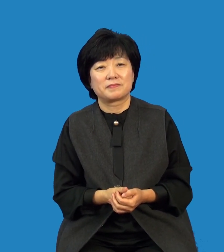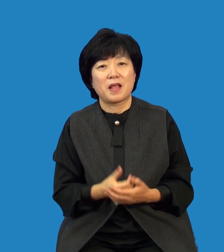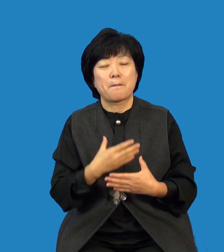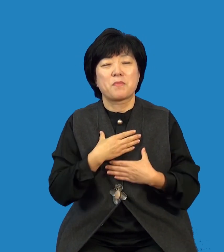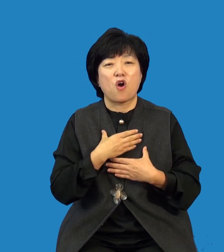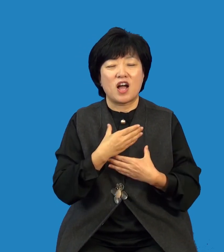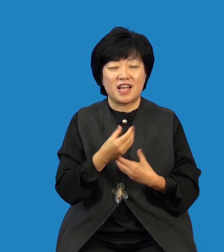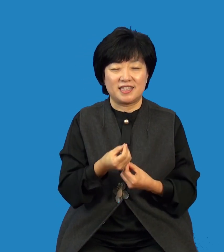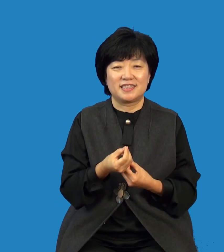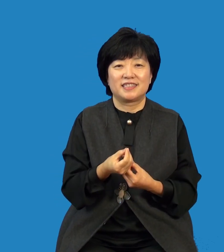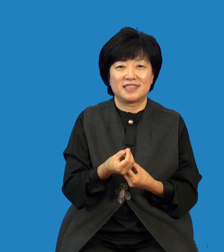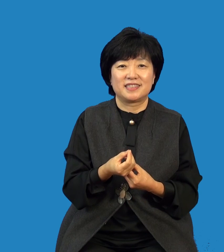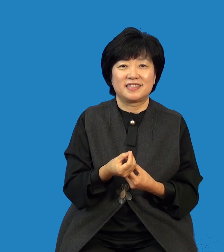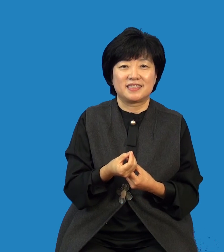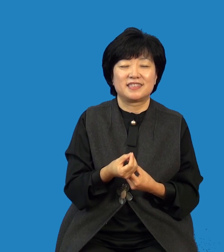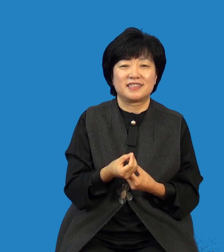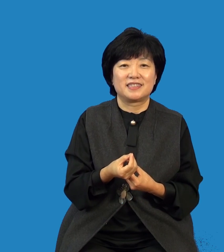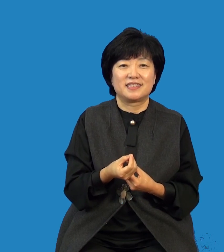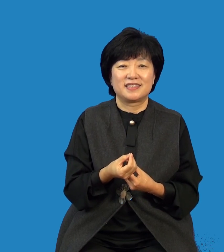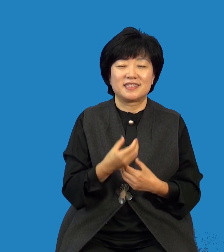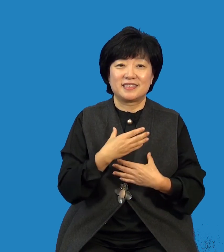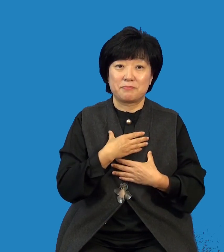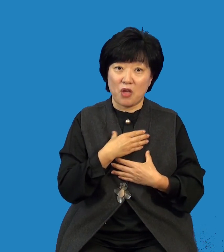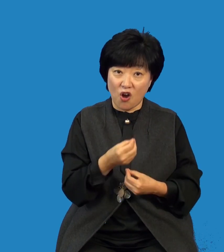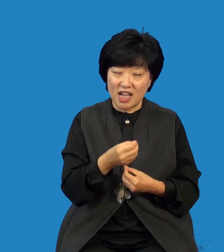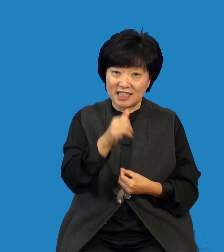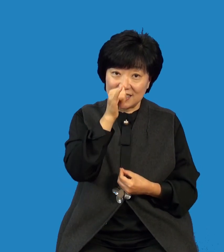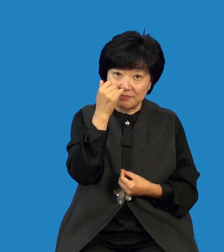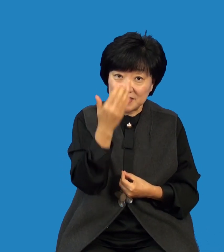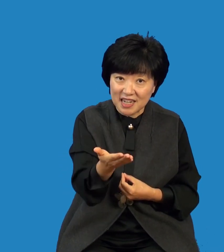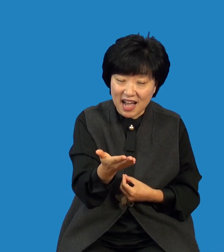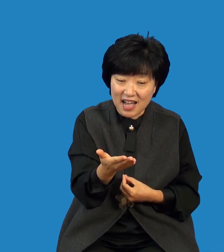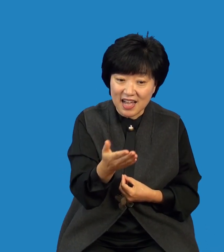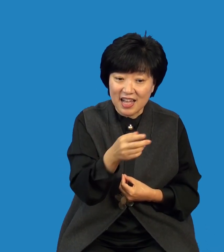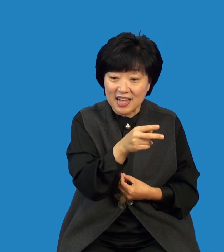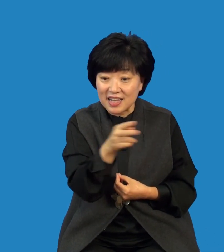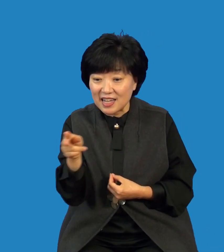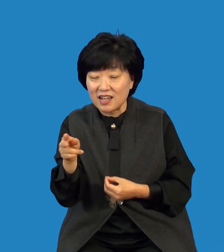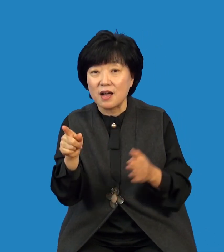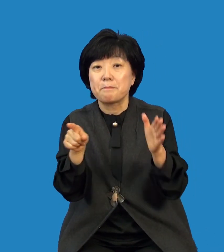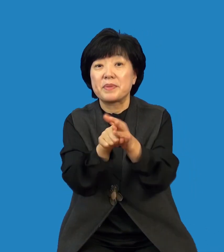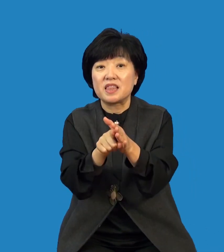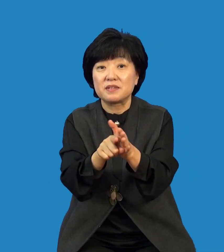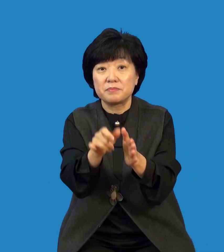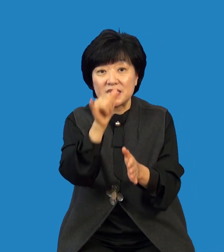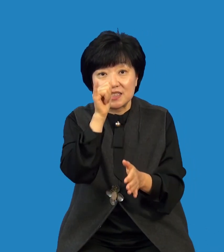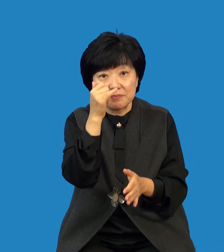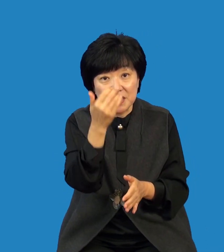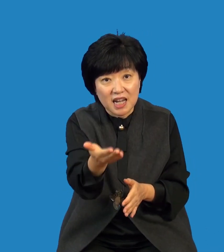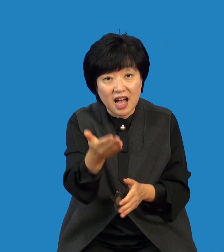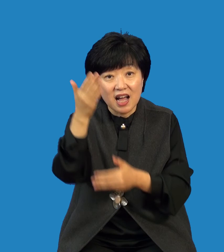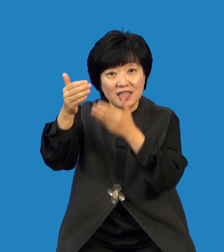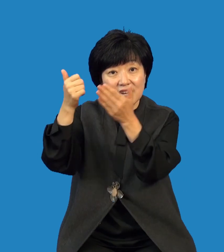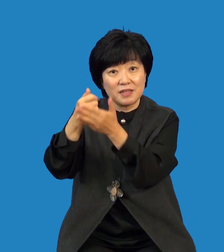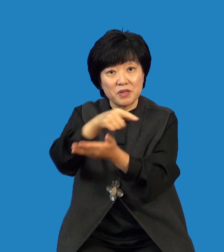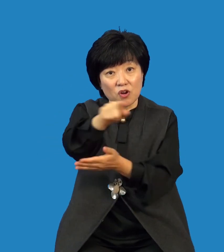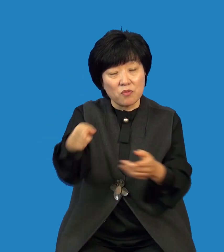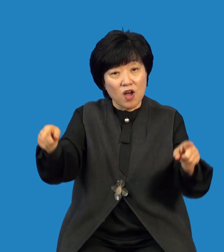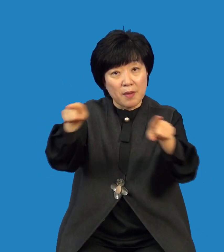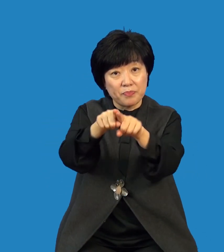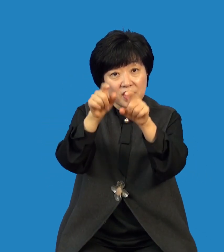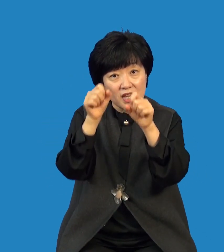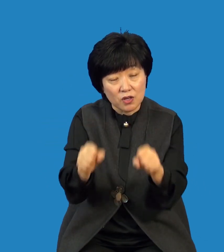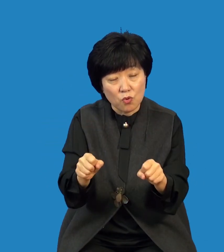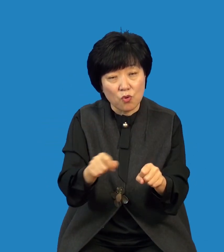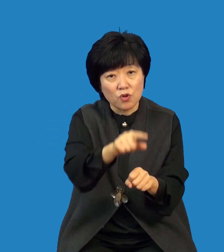평안이 있으십니까? 그 이야기는 믿음이 있으십니까? 하는 얘기랑 동일한 얘기예요. 하나님이 여러분과 함께 계시고 그 하나님이